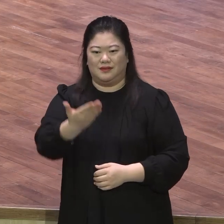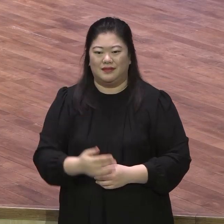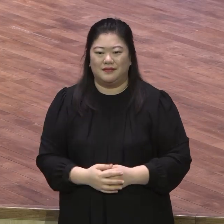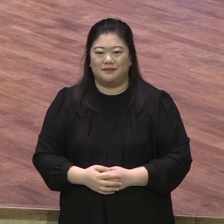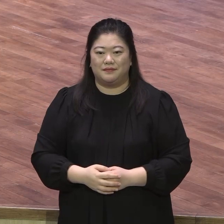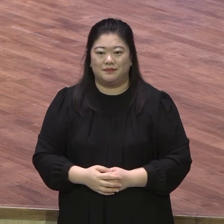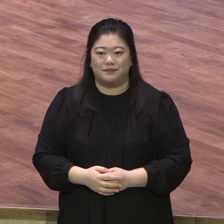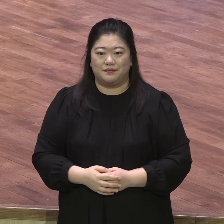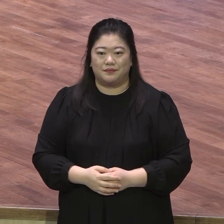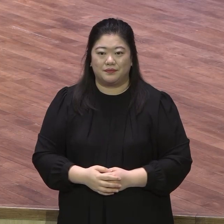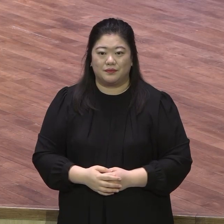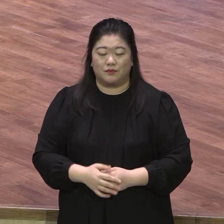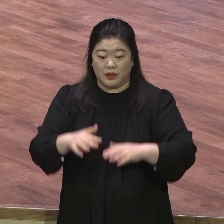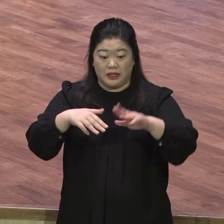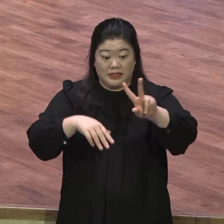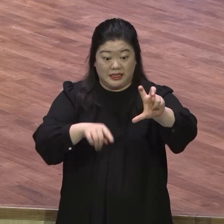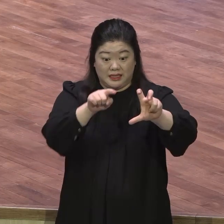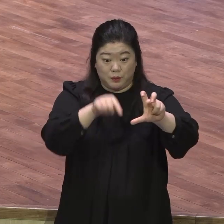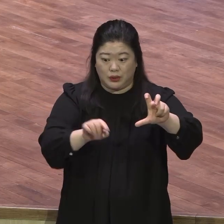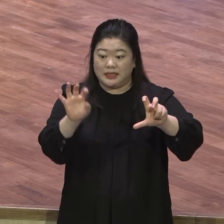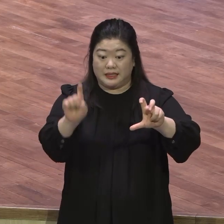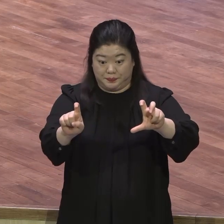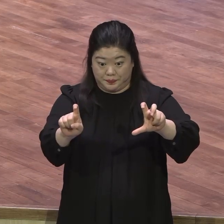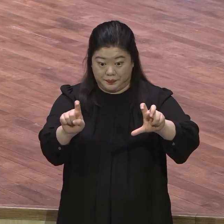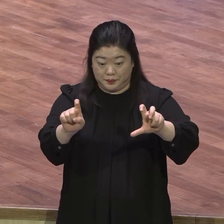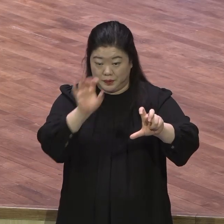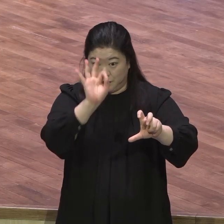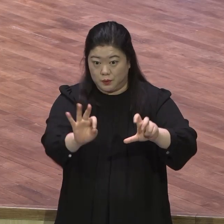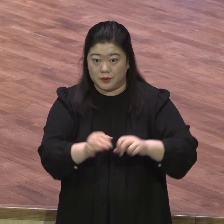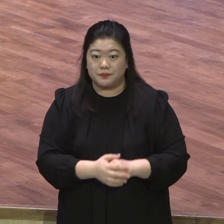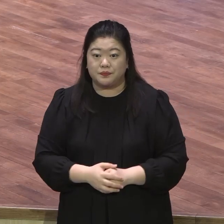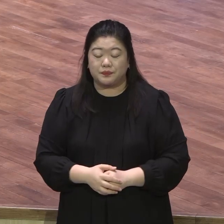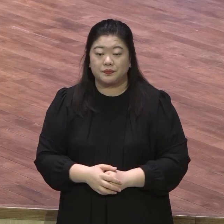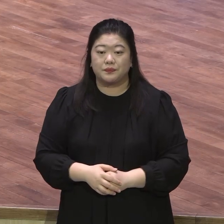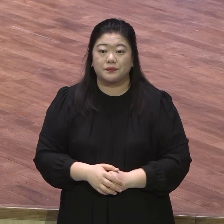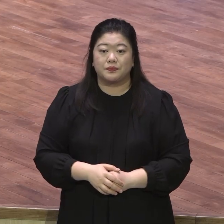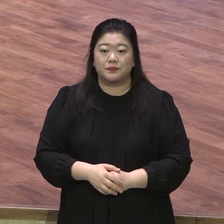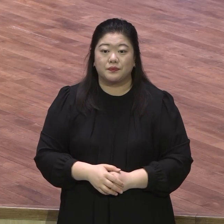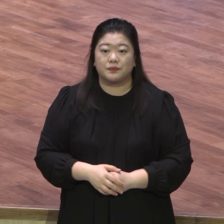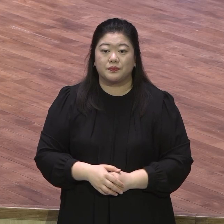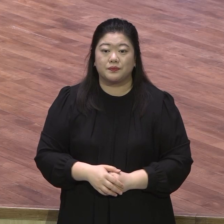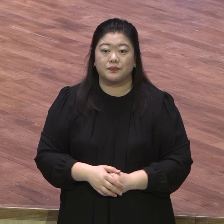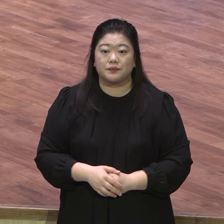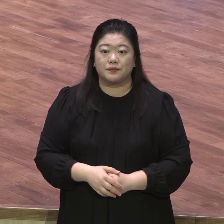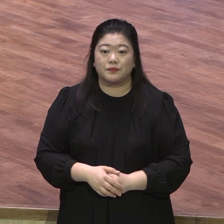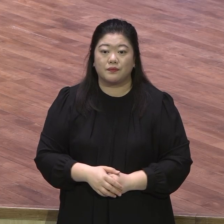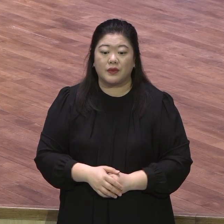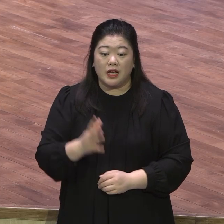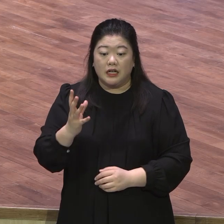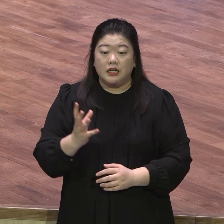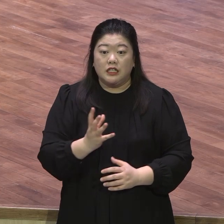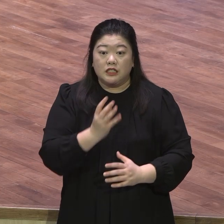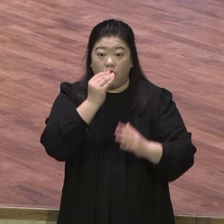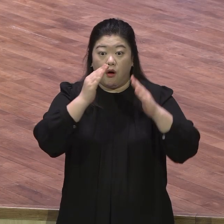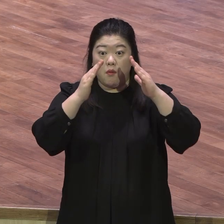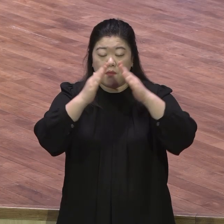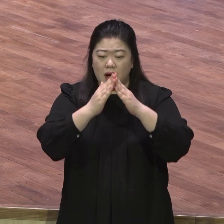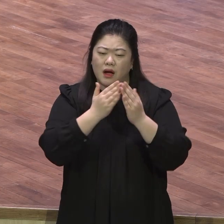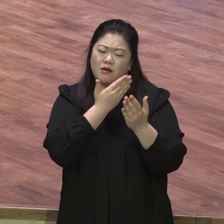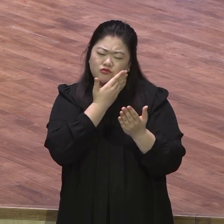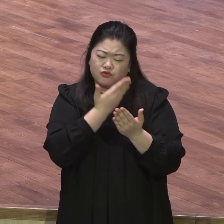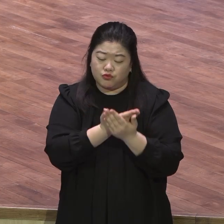본문 10절로 22절에 보면 성소에 대한 설명이 이어서 바로 정급회를 언급합니다 성막의 핵심은